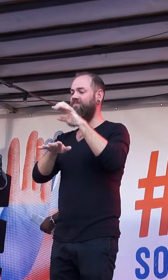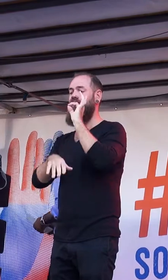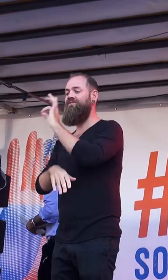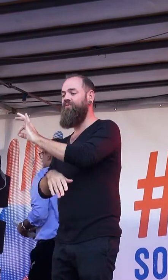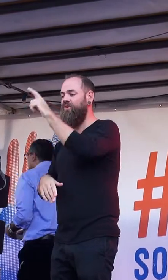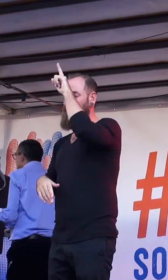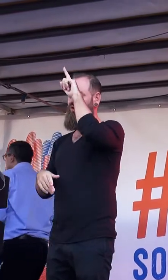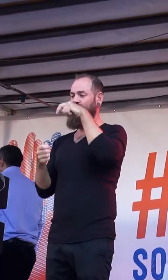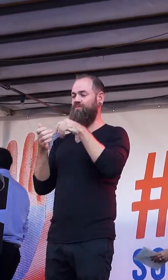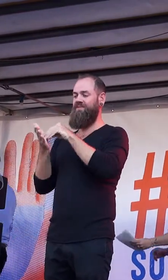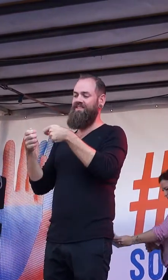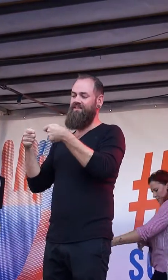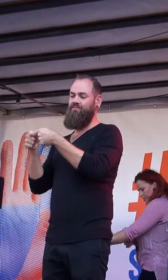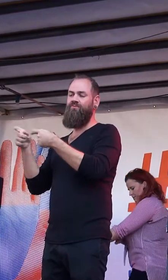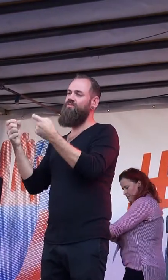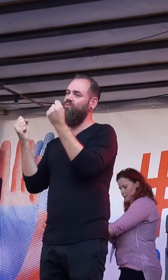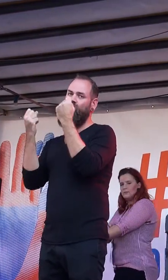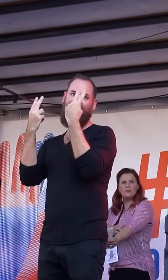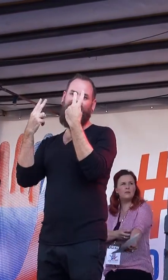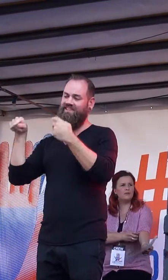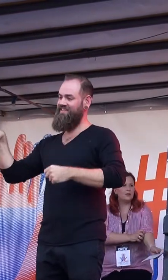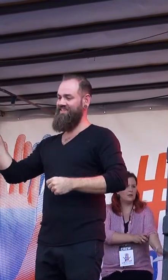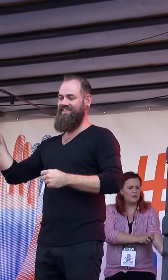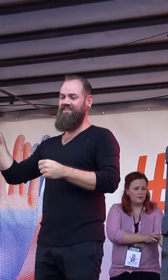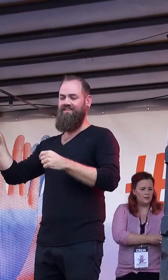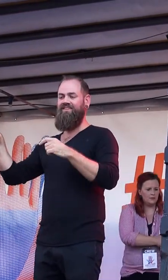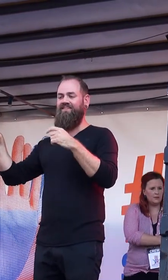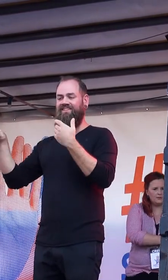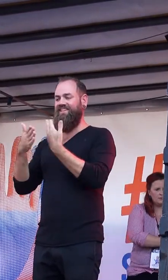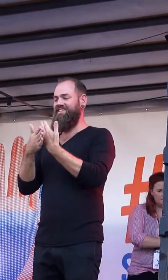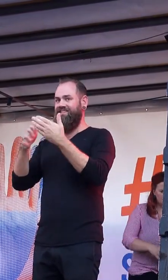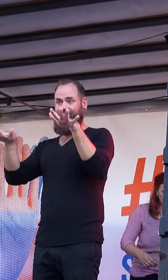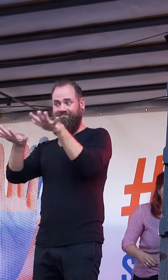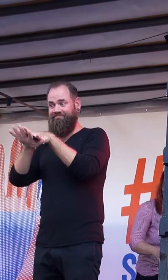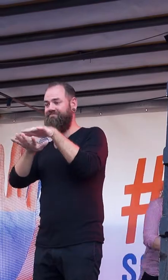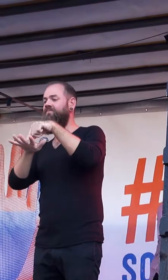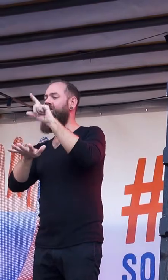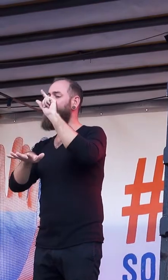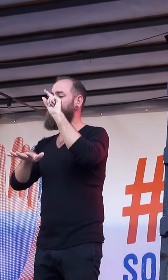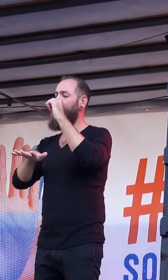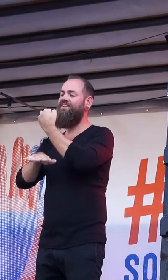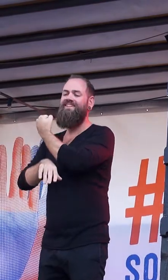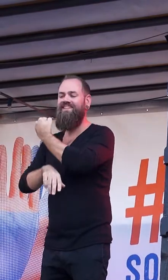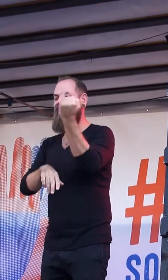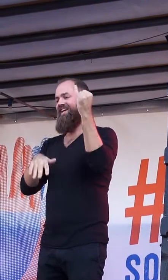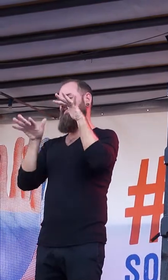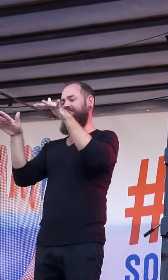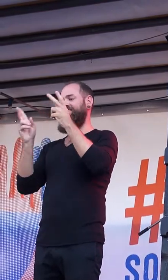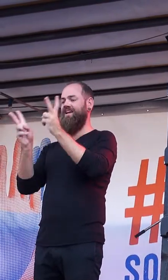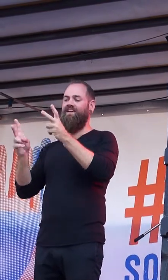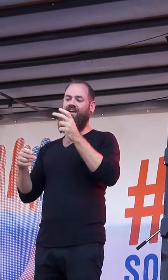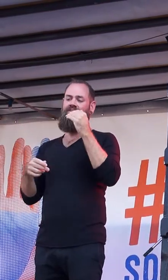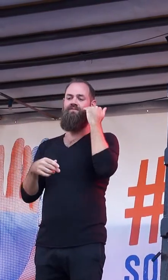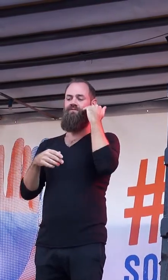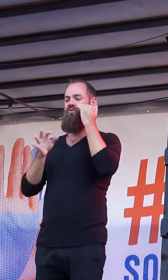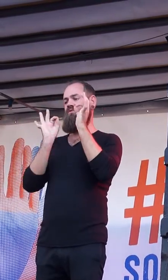kämpft. Unteilbar bedeutet für uns, dass jeder Mensch ein Recht auf angemessenen Wohnraum hat.